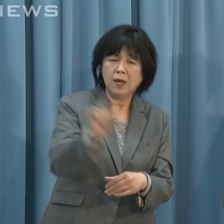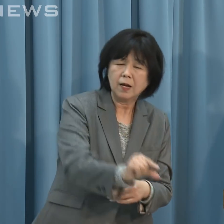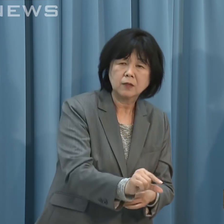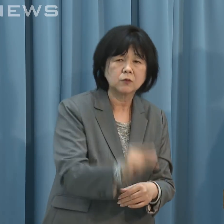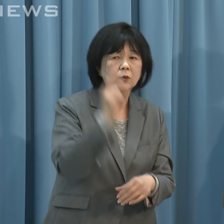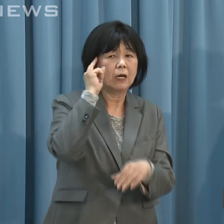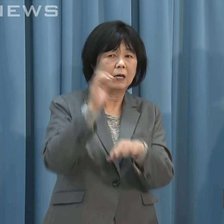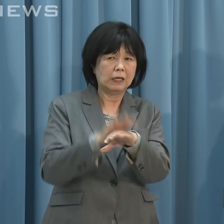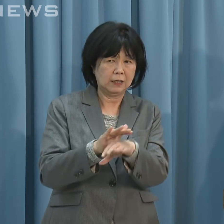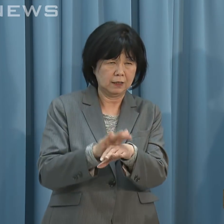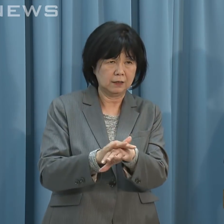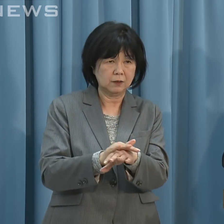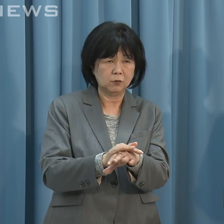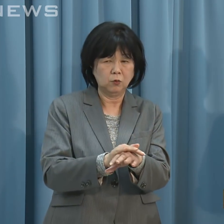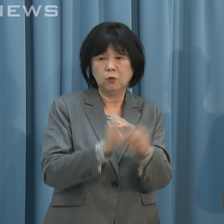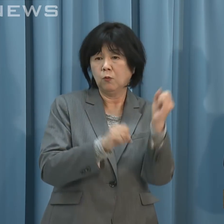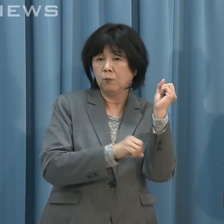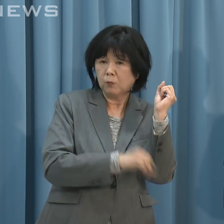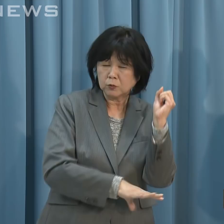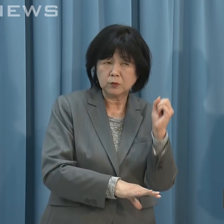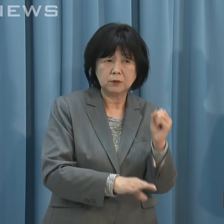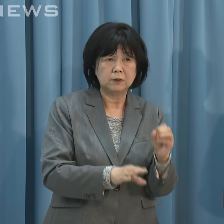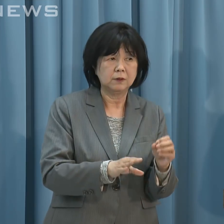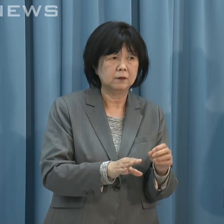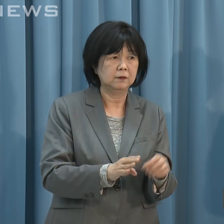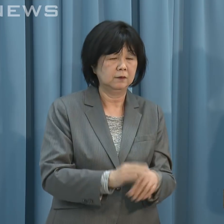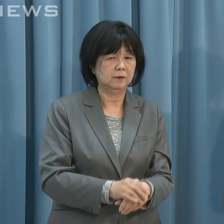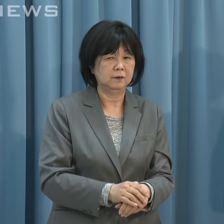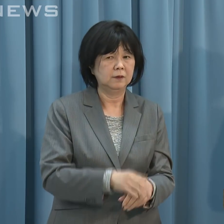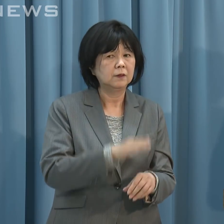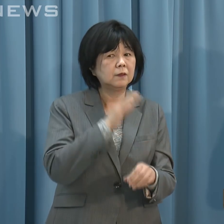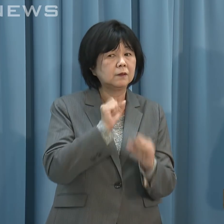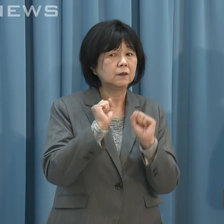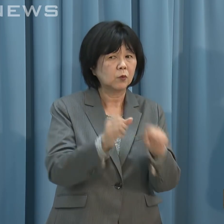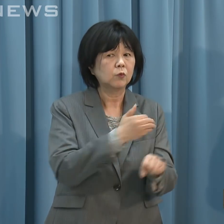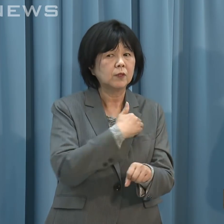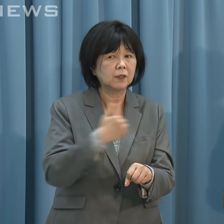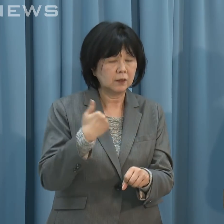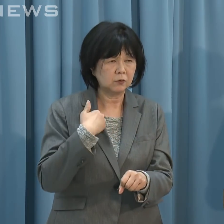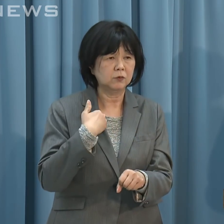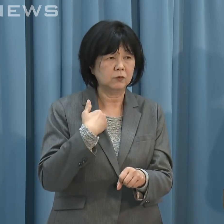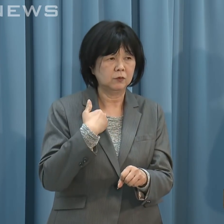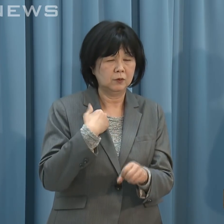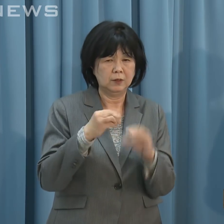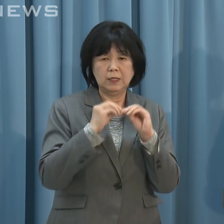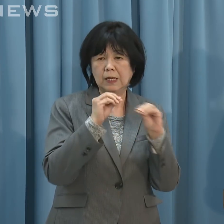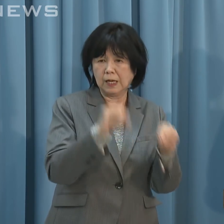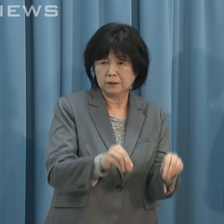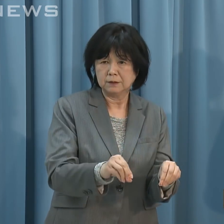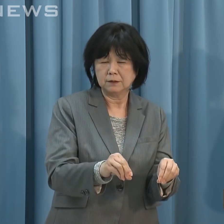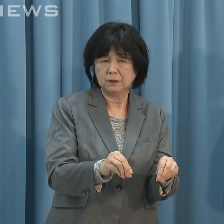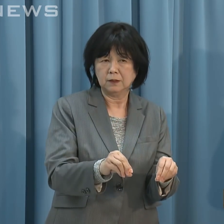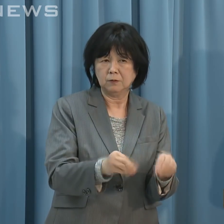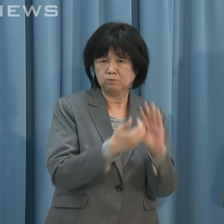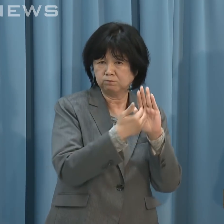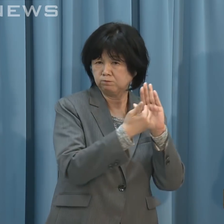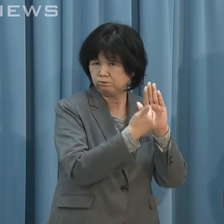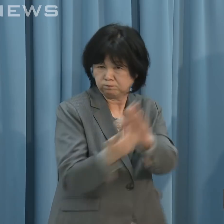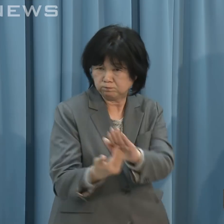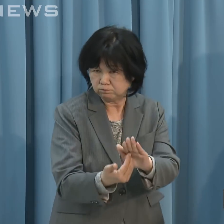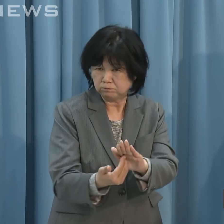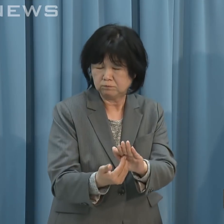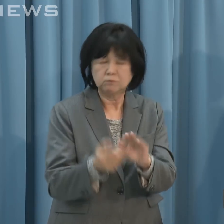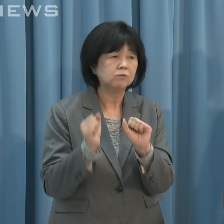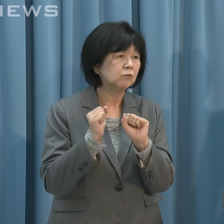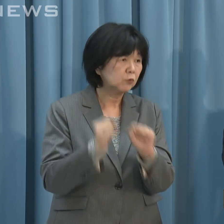という考え方のもとで、実行のある、いわゆるこの感染の防止